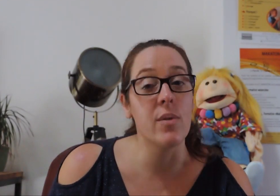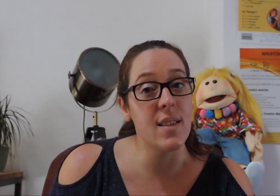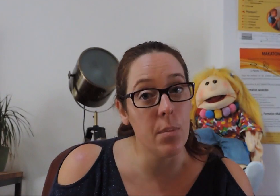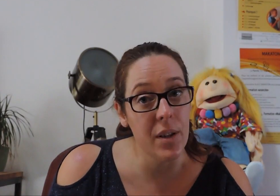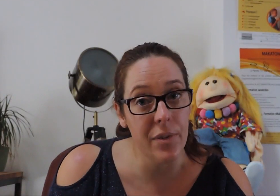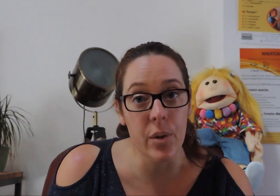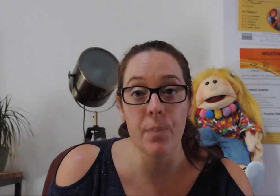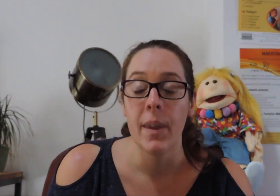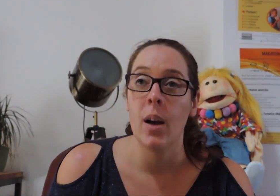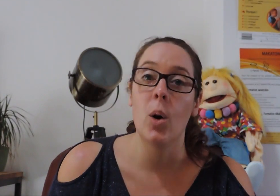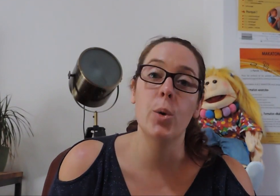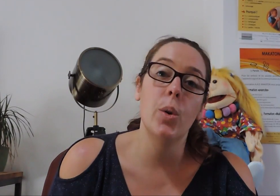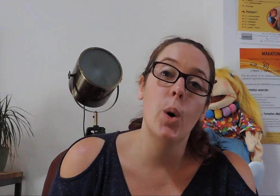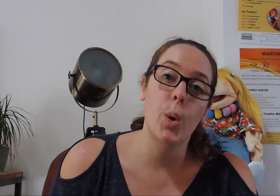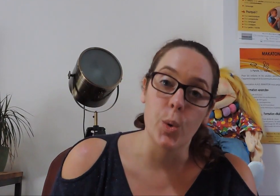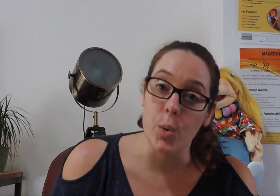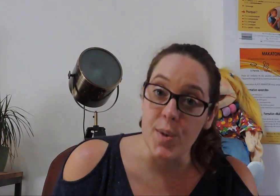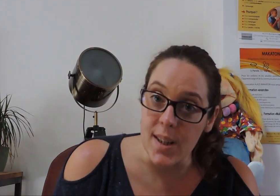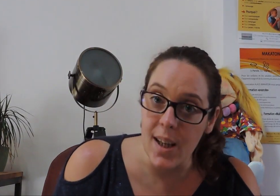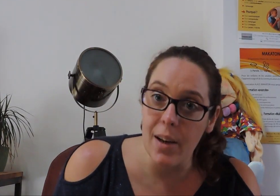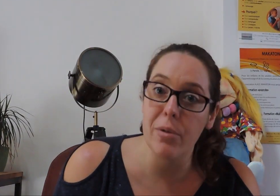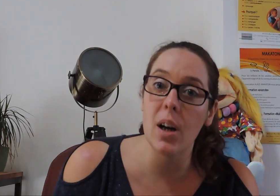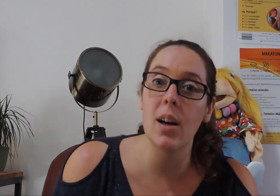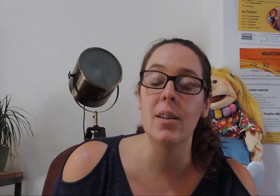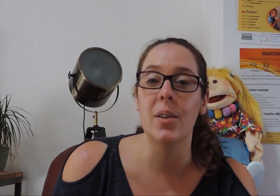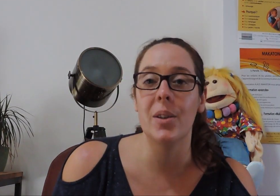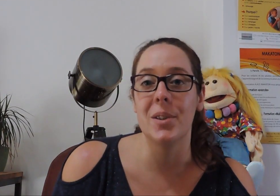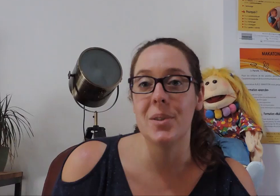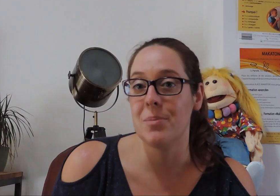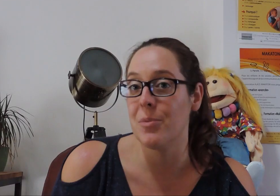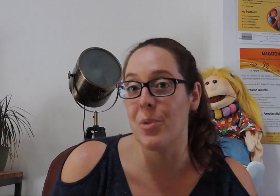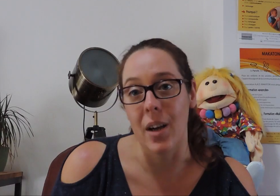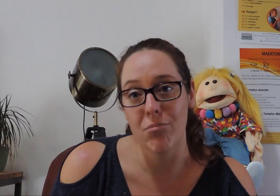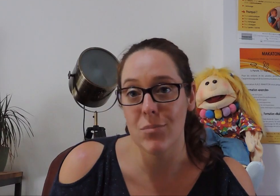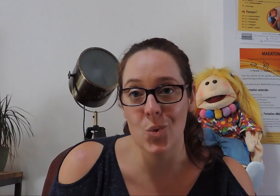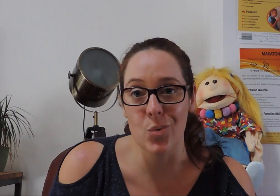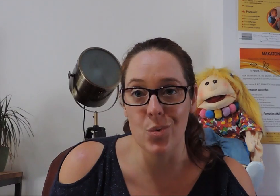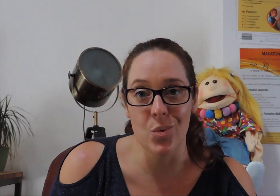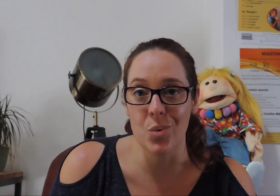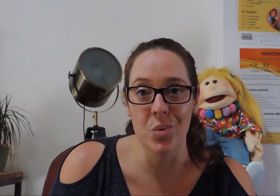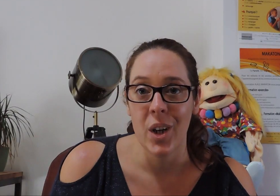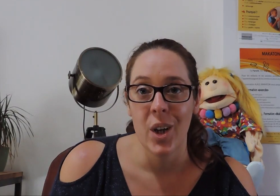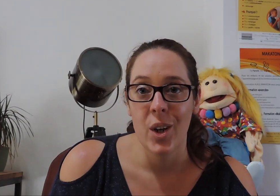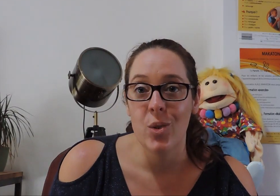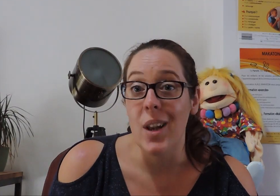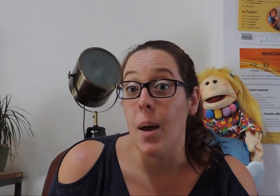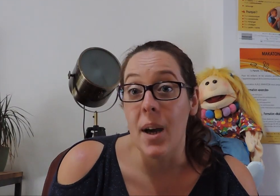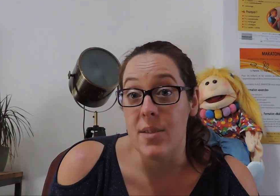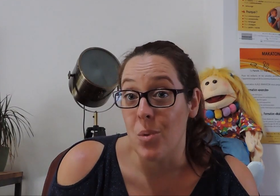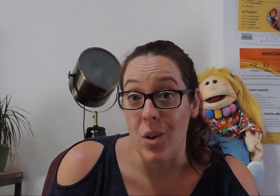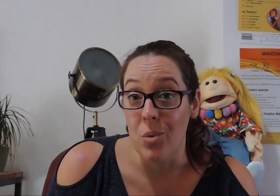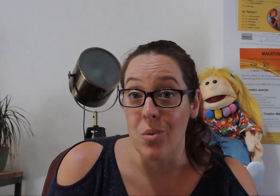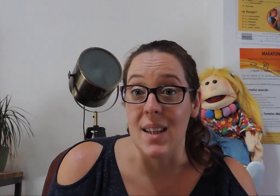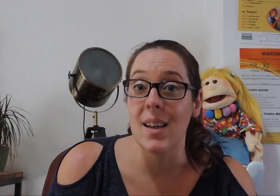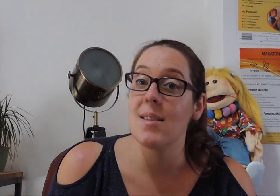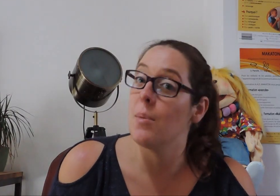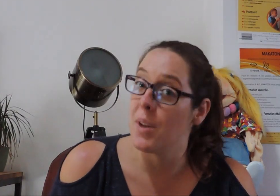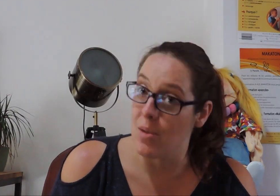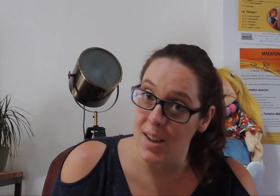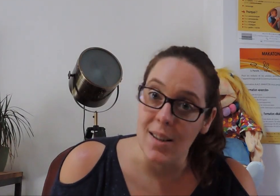en simplifiant en donnant une consigne à la fois voilà tout la base quoi quand on s'adresse à une personne